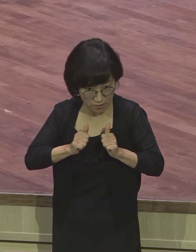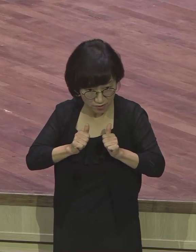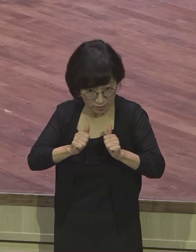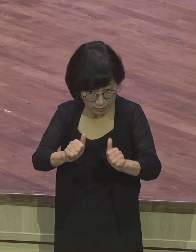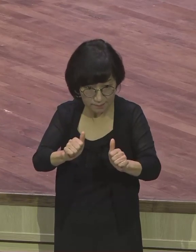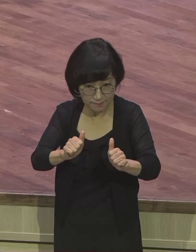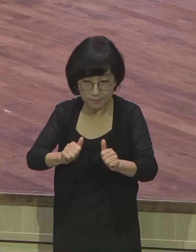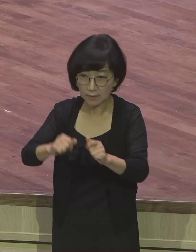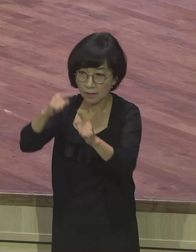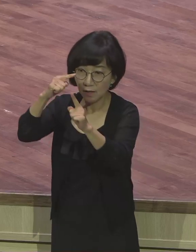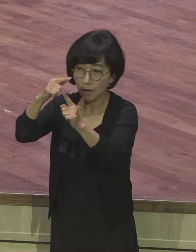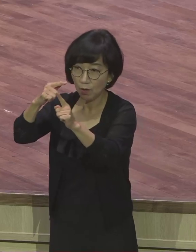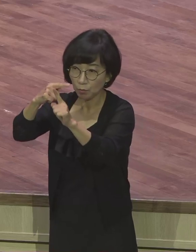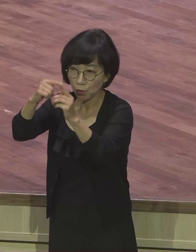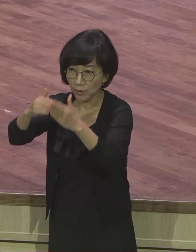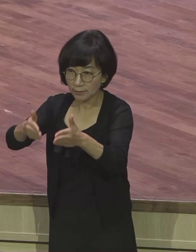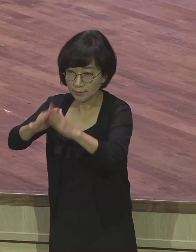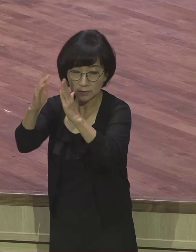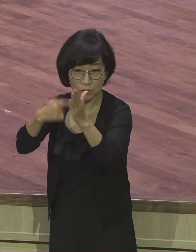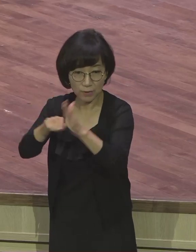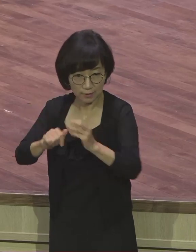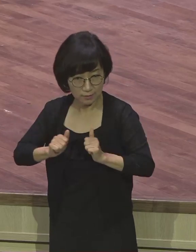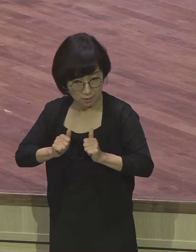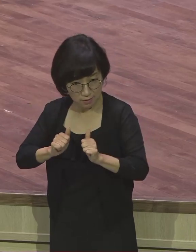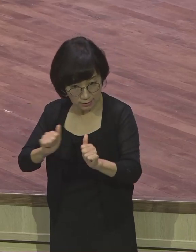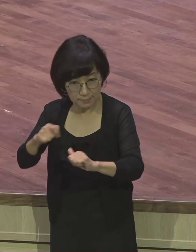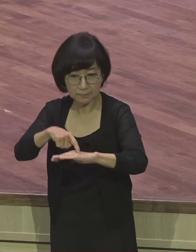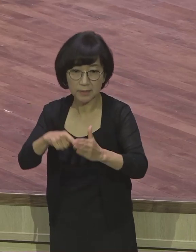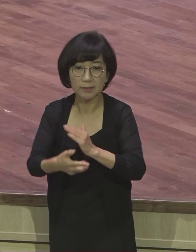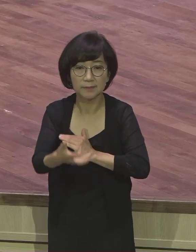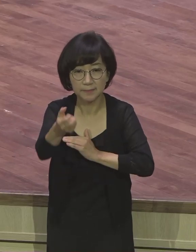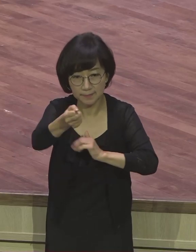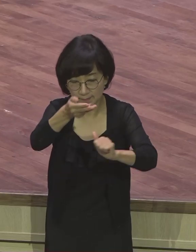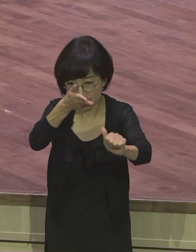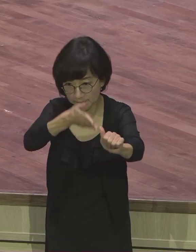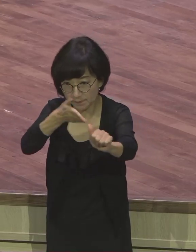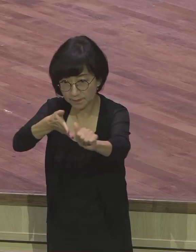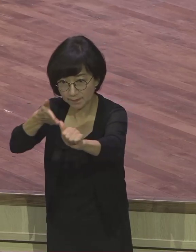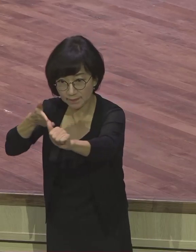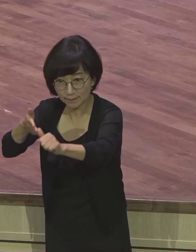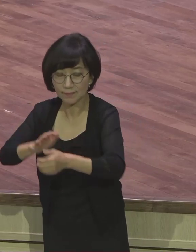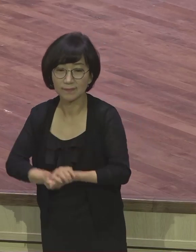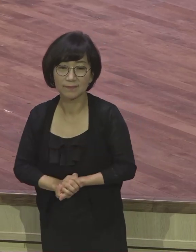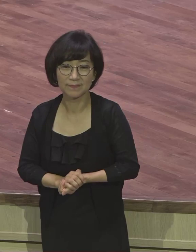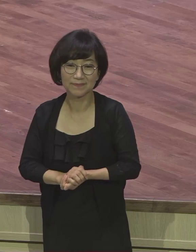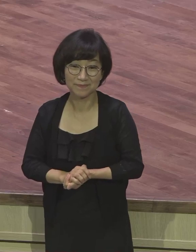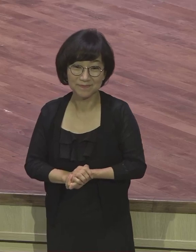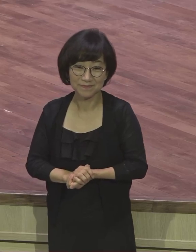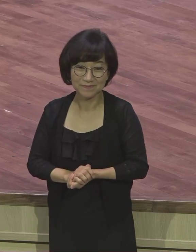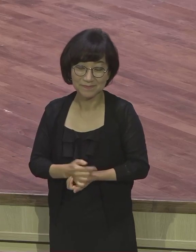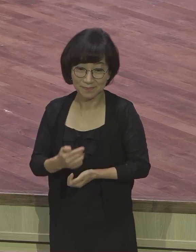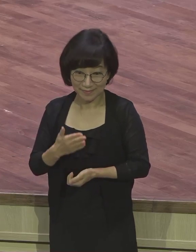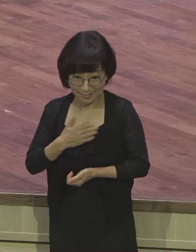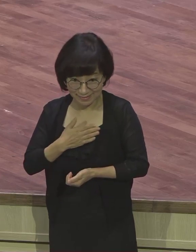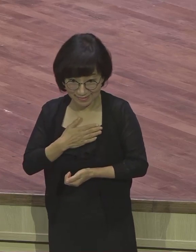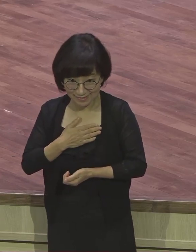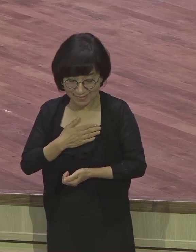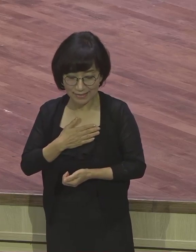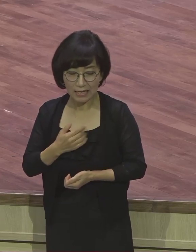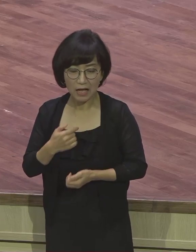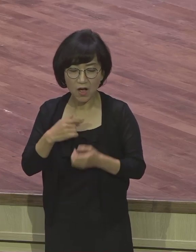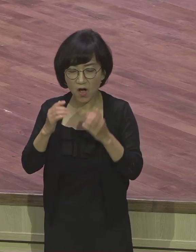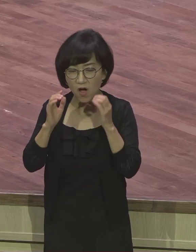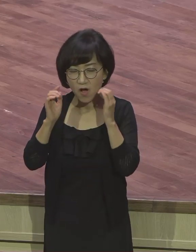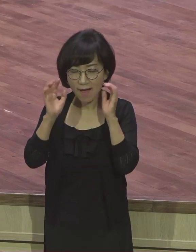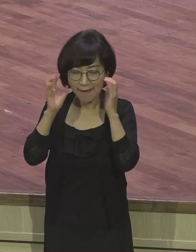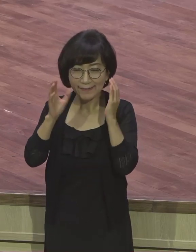교회를 세우는 열심 여러분 가져보시길 바랍니다. 제가 늘 간증하잖아요. 나는 모태 신앙이요.